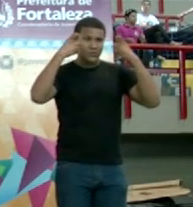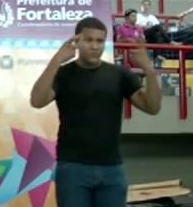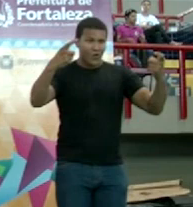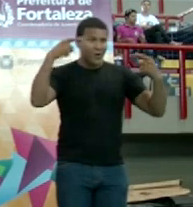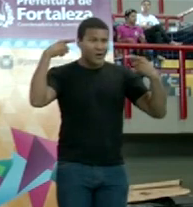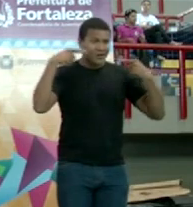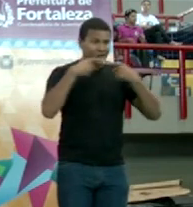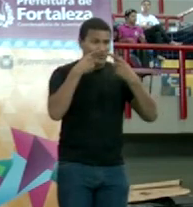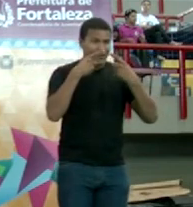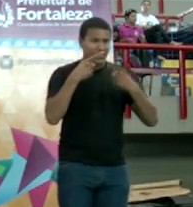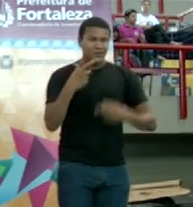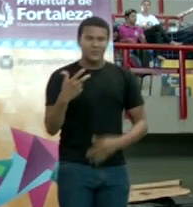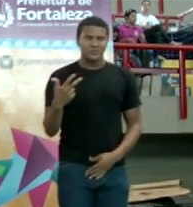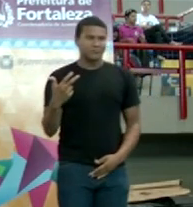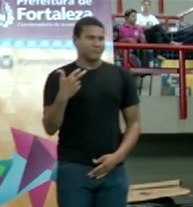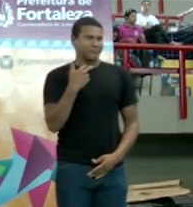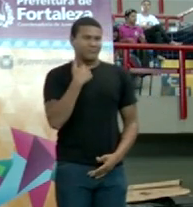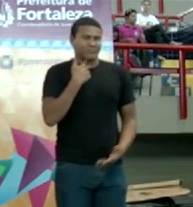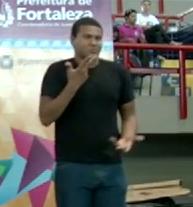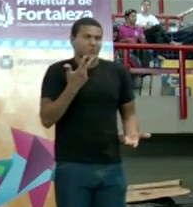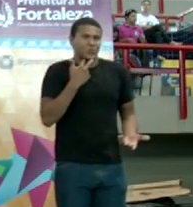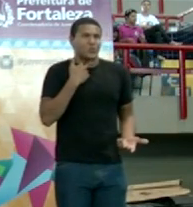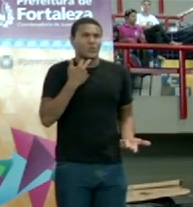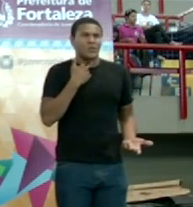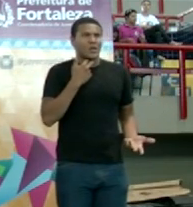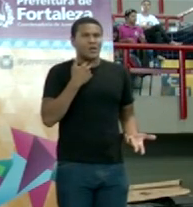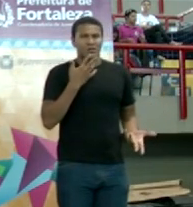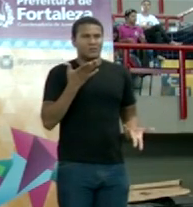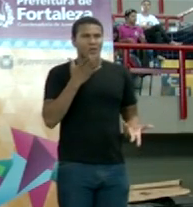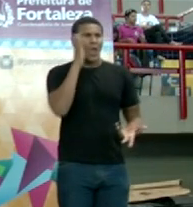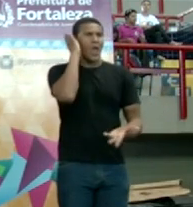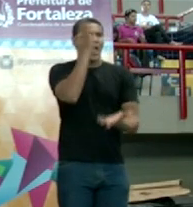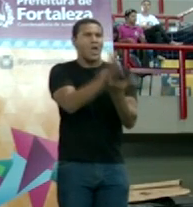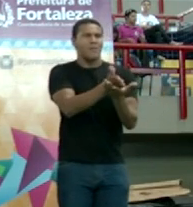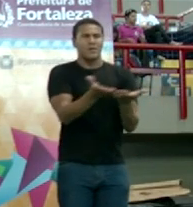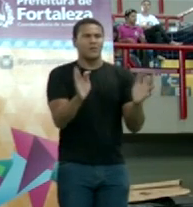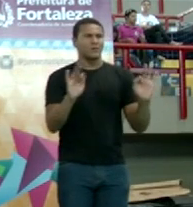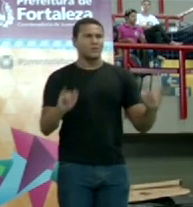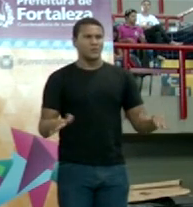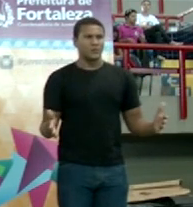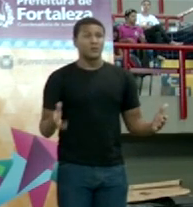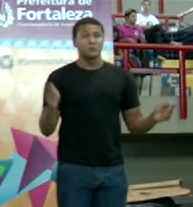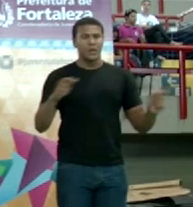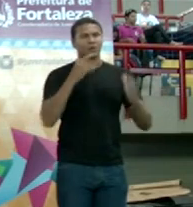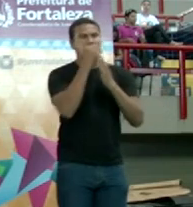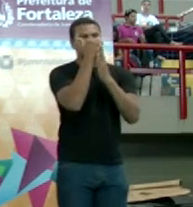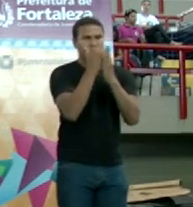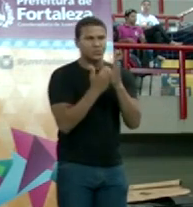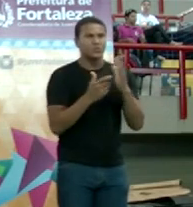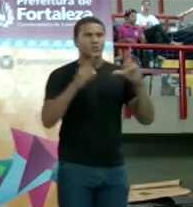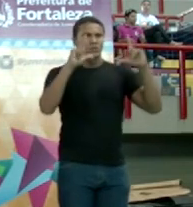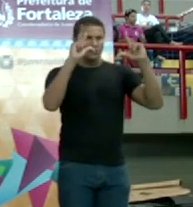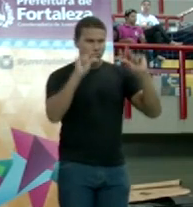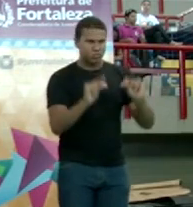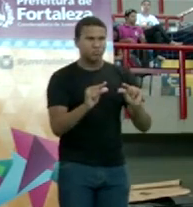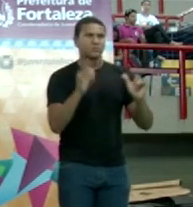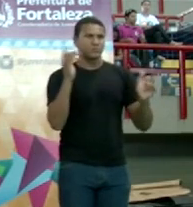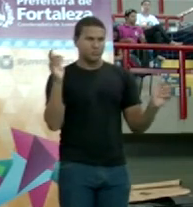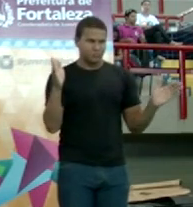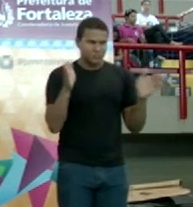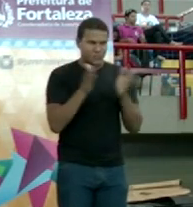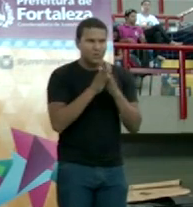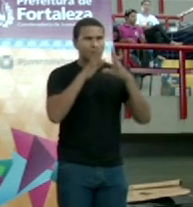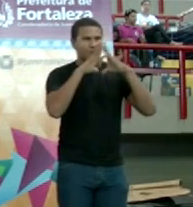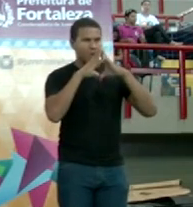urbanos, a gente não vai dizer acabar. A gente vai dizer diminuir, minimizar. Cura do câncer, você